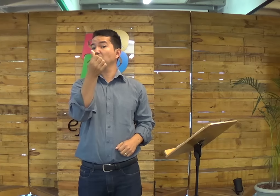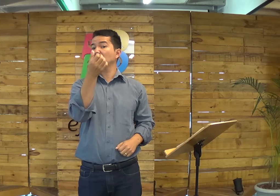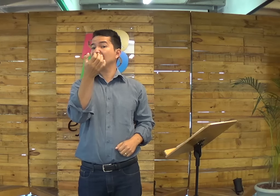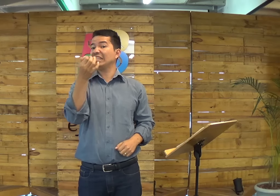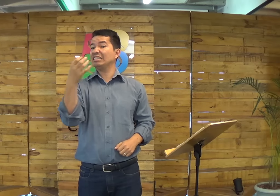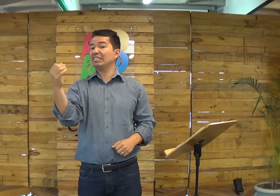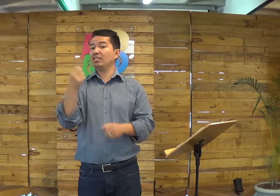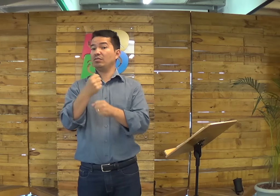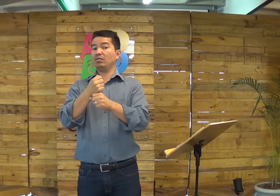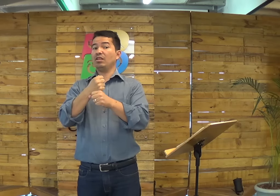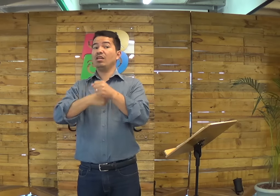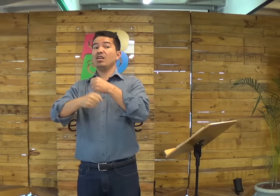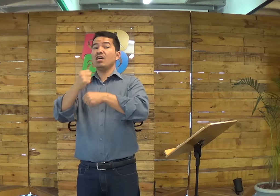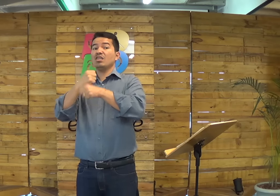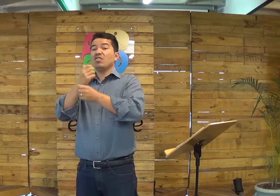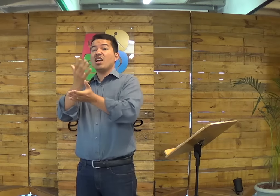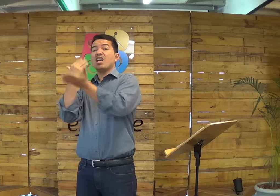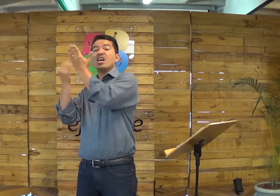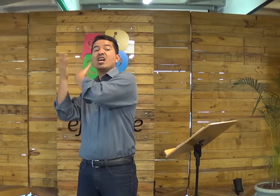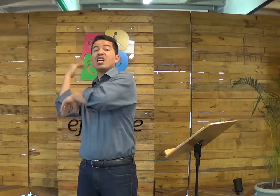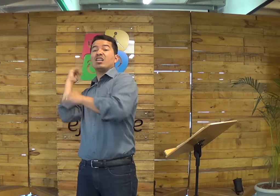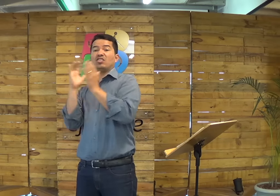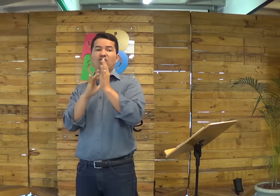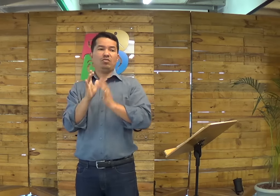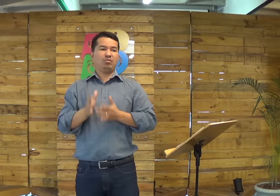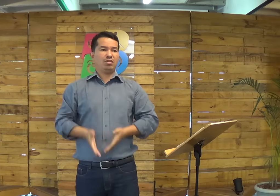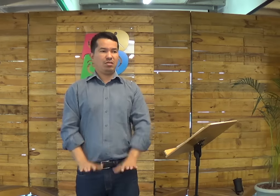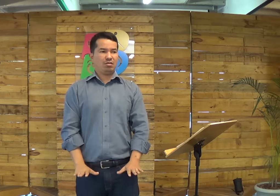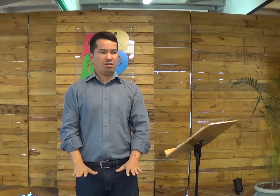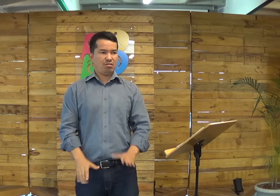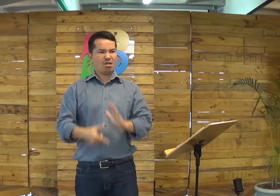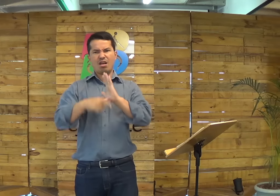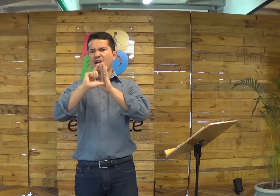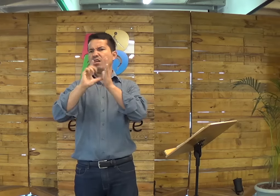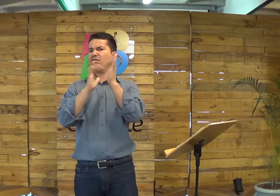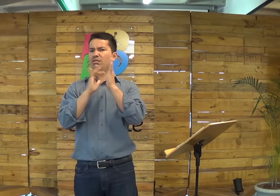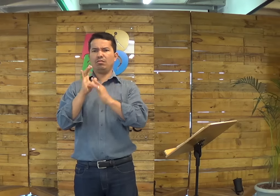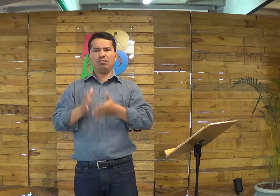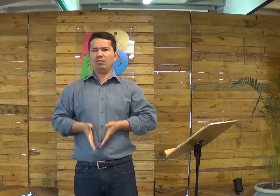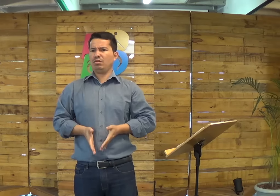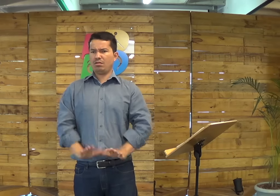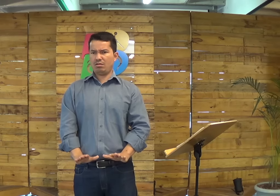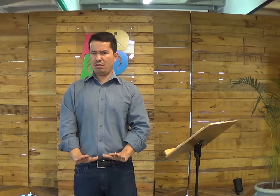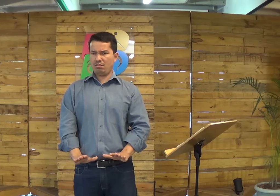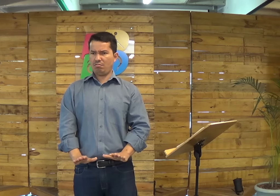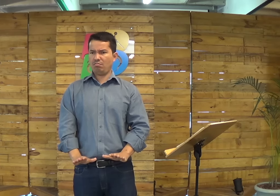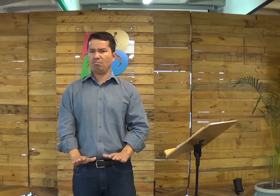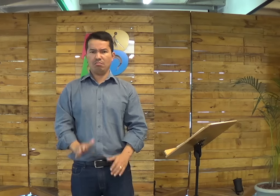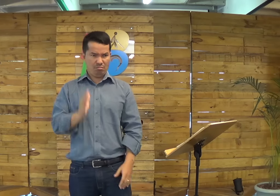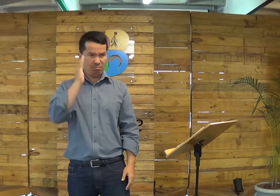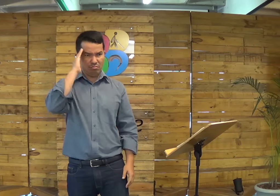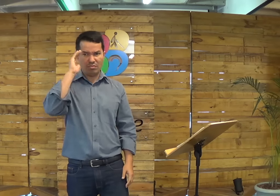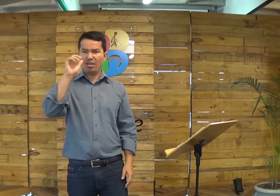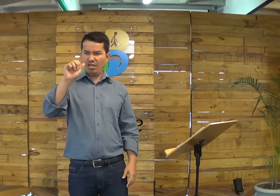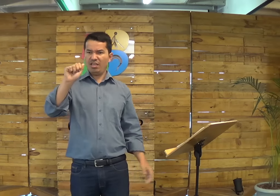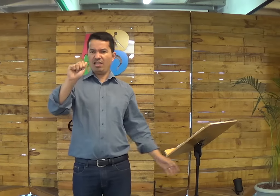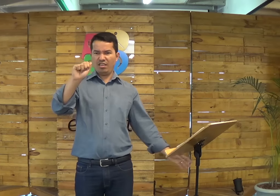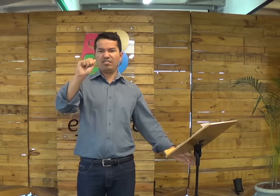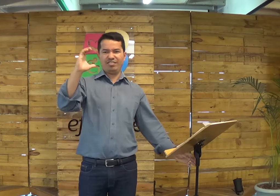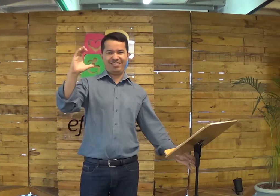Noé mais ou menos isso há 1600 anos antes de Jesus nascer Vocês entenderam